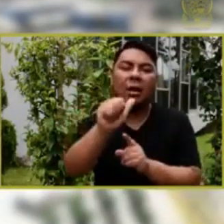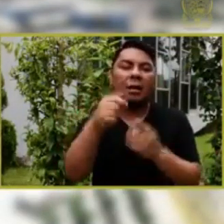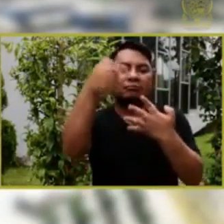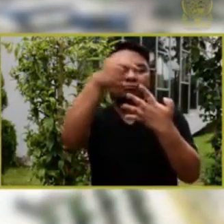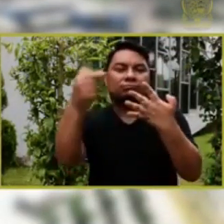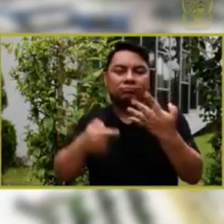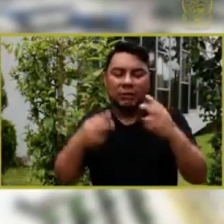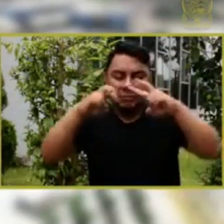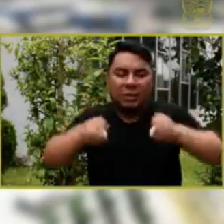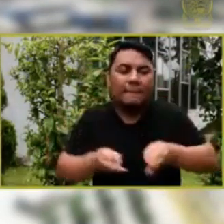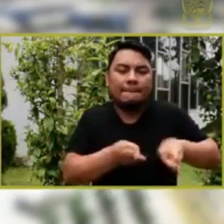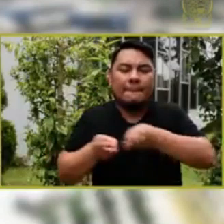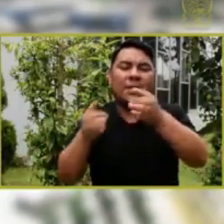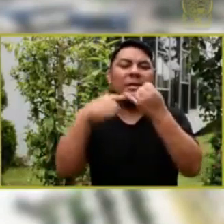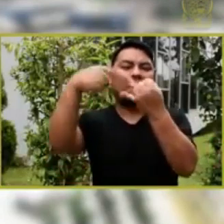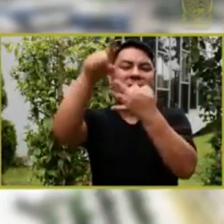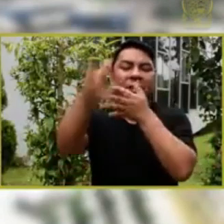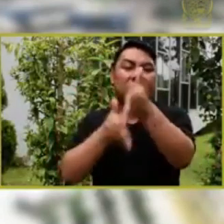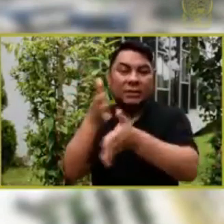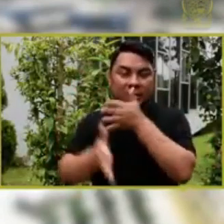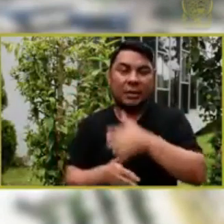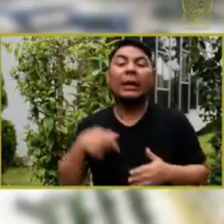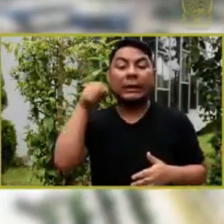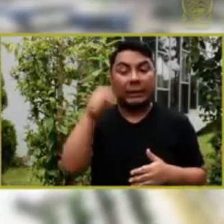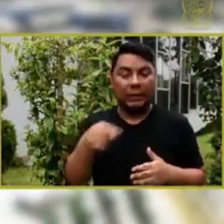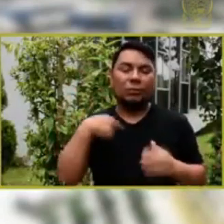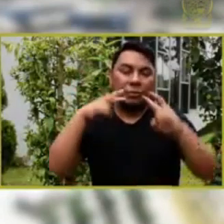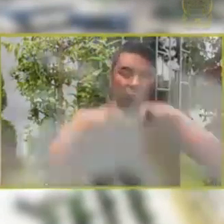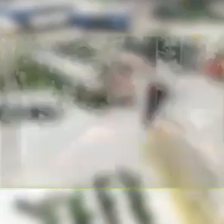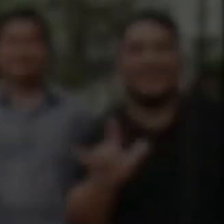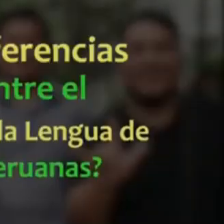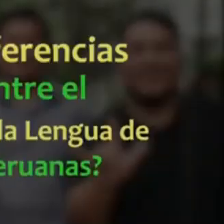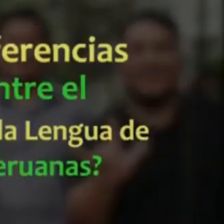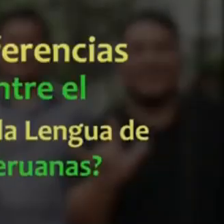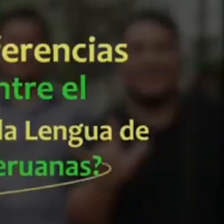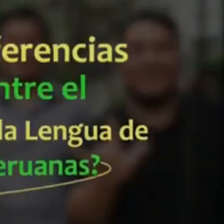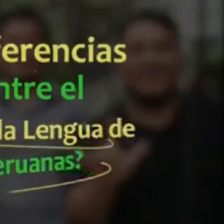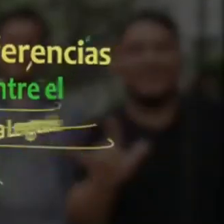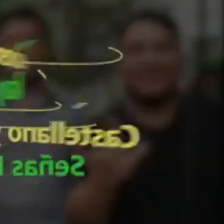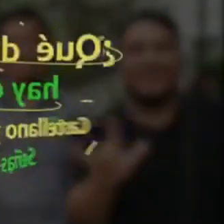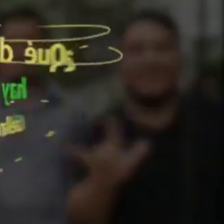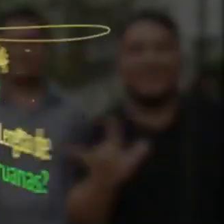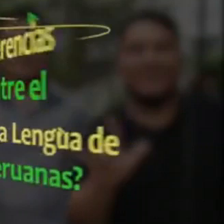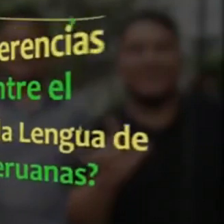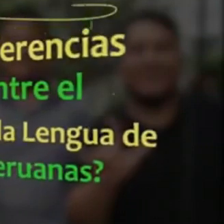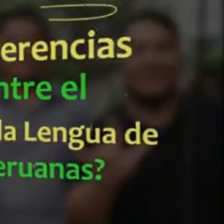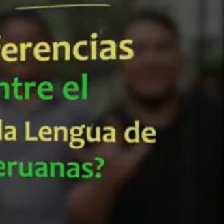y semántica. Entonces ahí yo puedo exhibir determinados fenómenos lingüísticos.